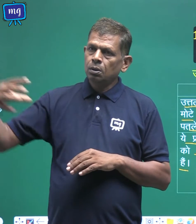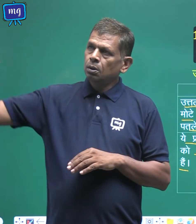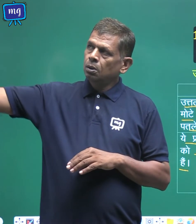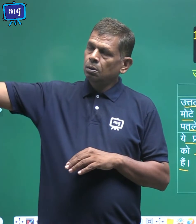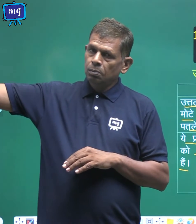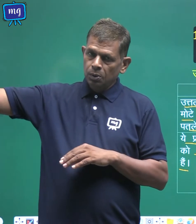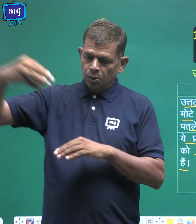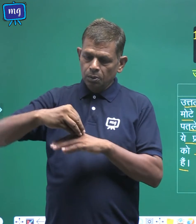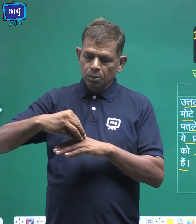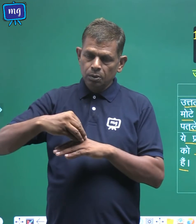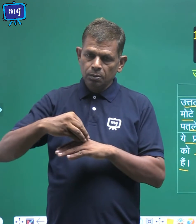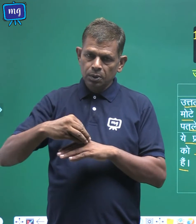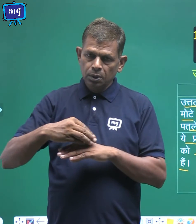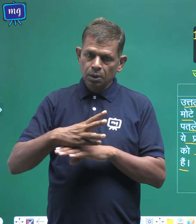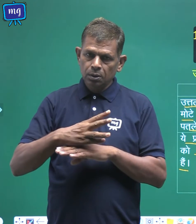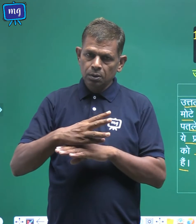परावर्तन के पश्चात